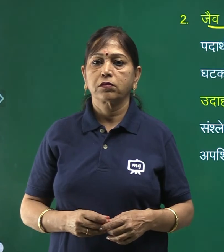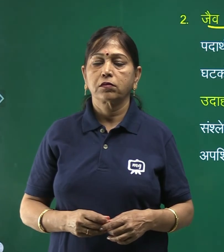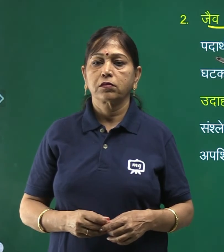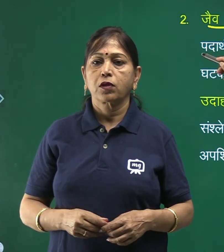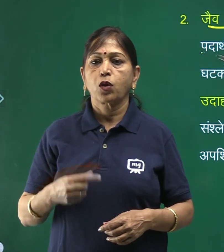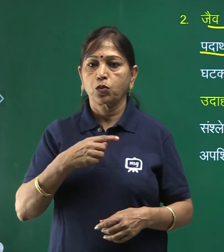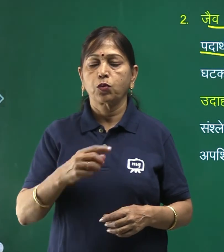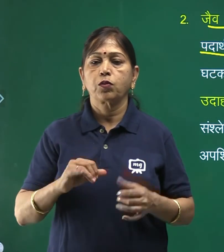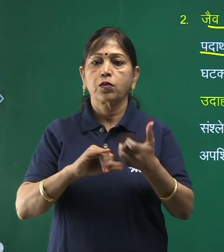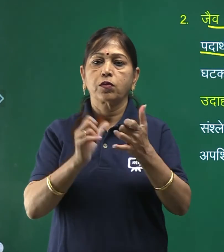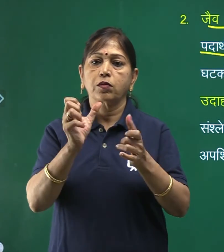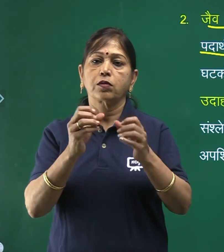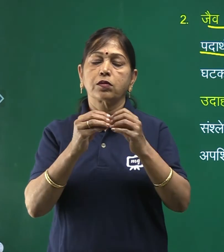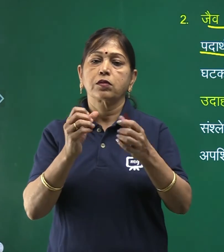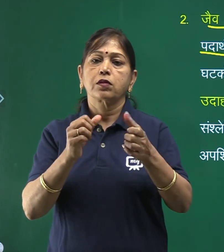जो पदार्थ